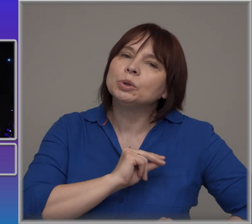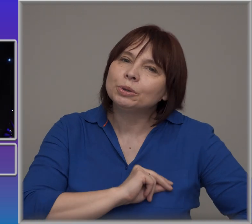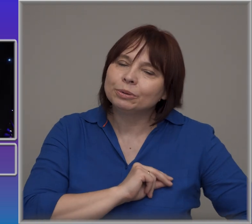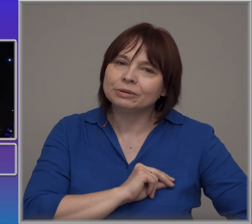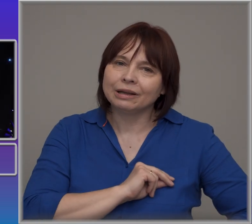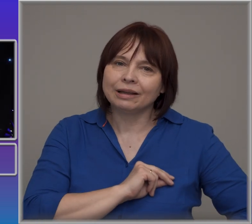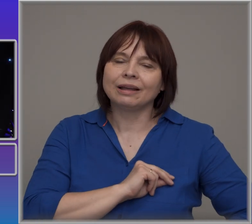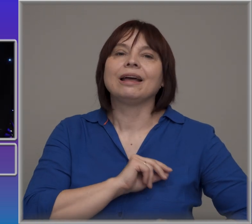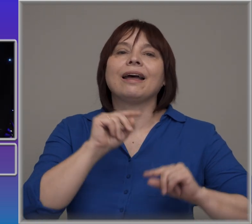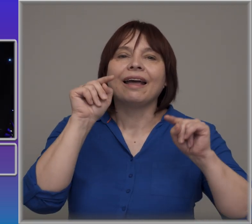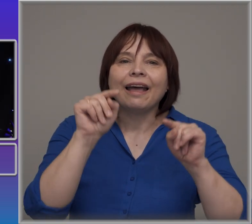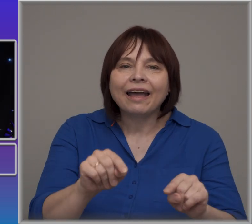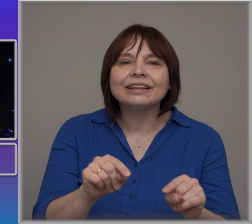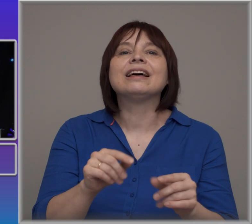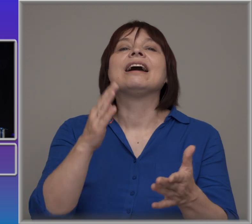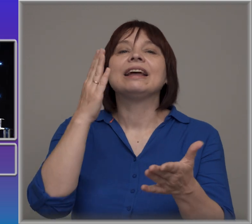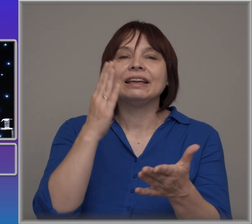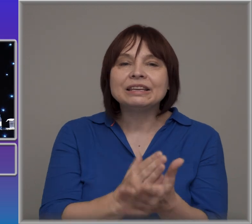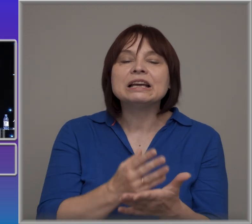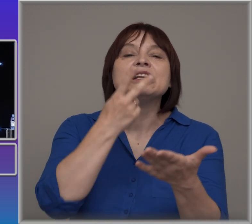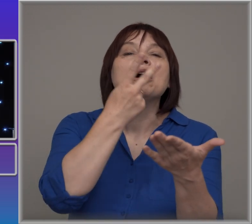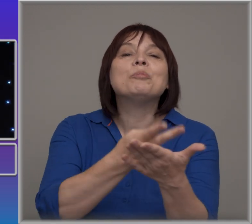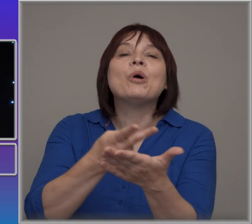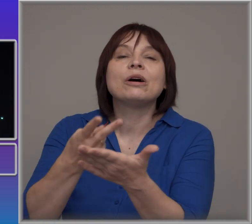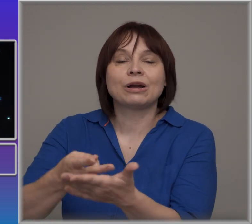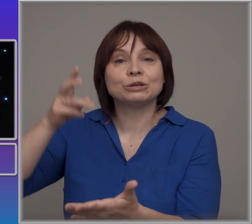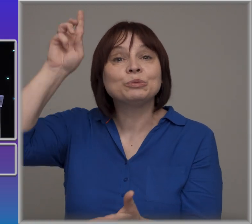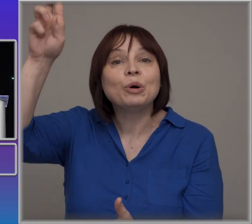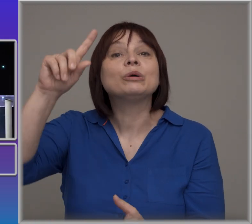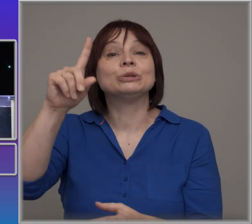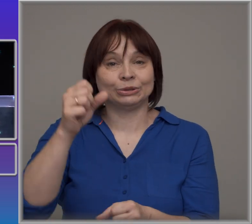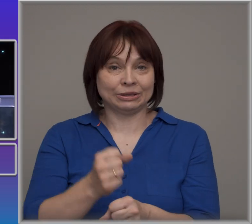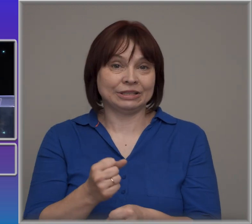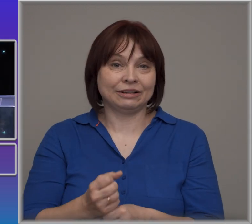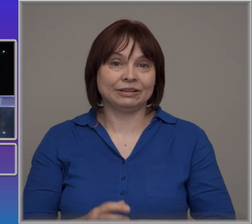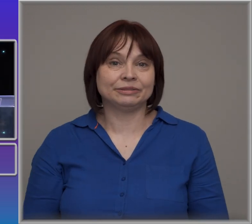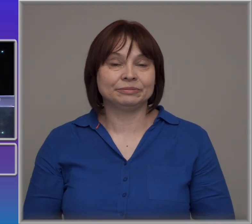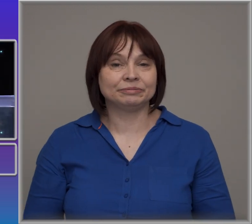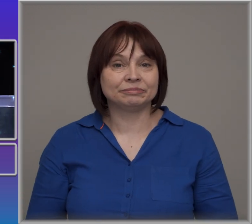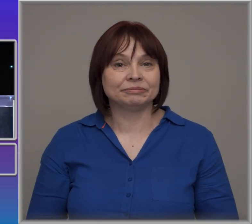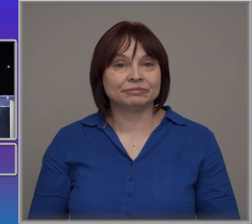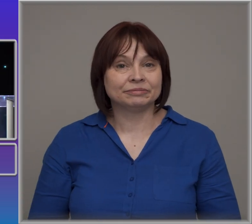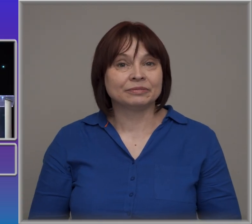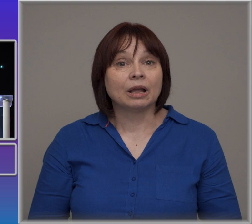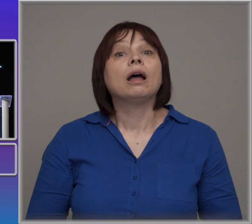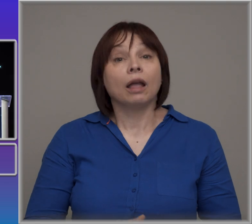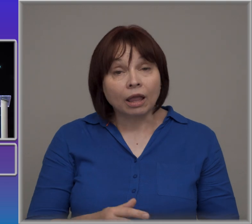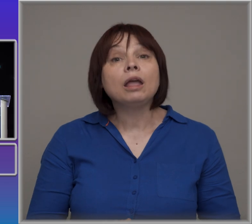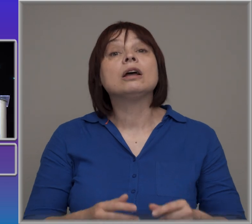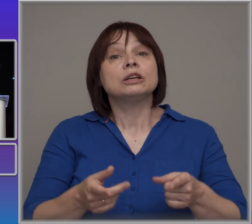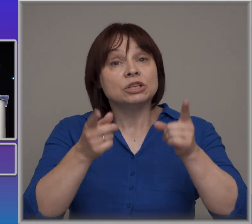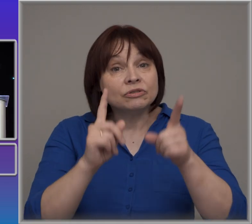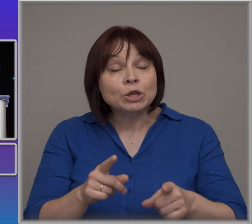и подобию Божию. И реализуя через образ Божий реализуется через труд и работу. Это протестантское